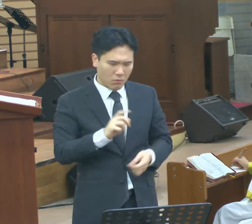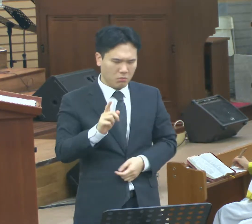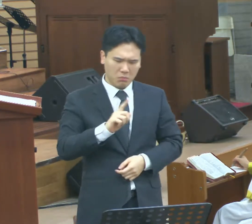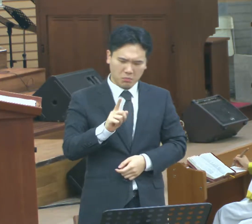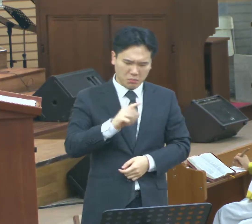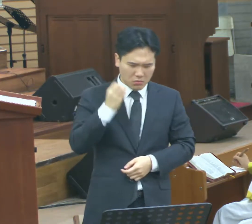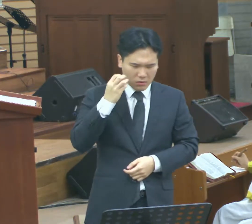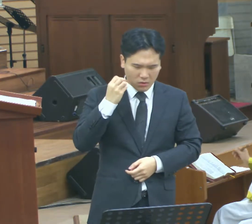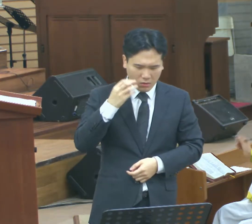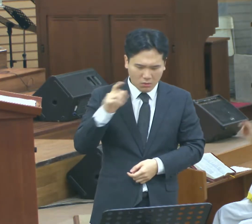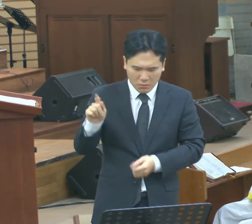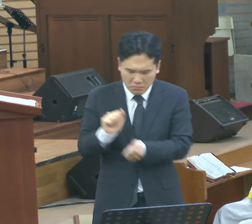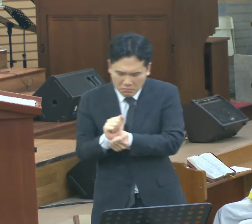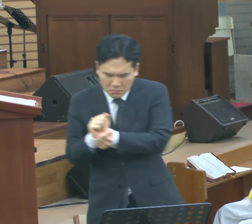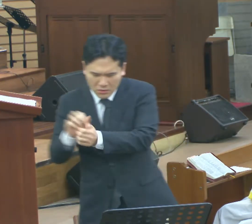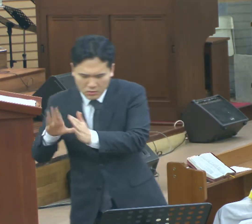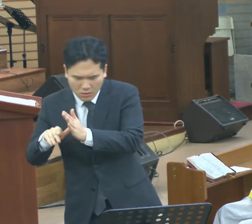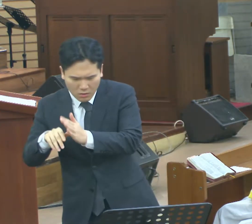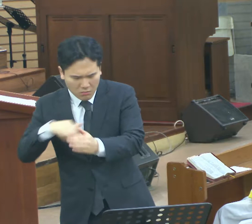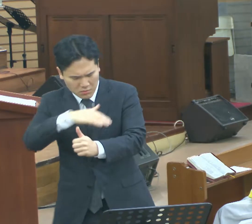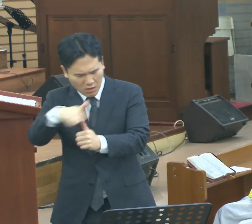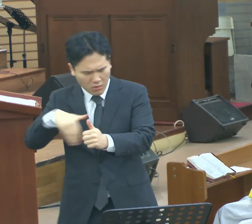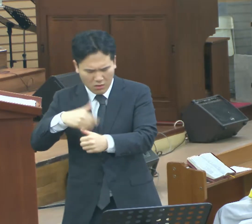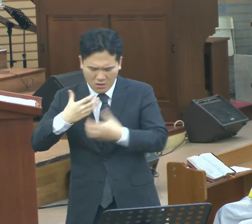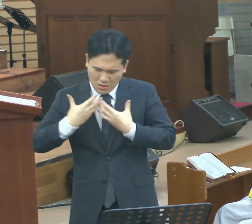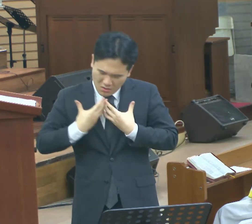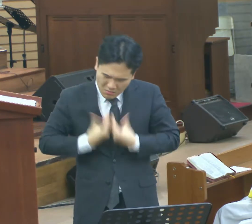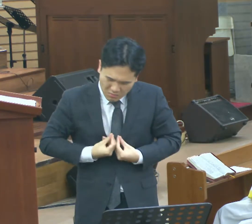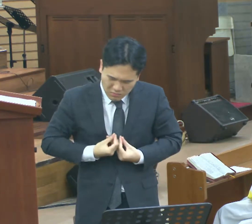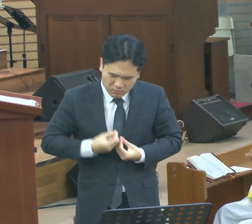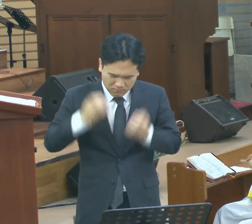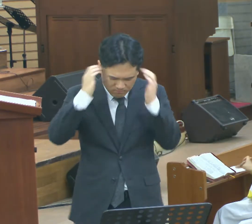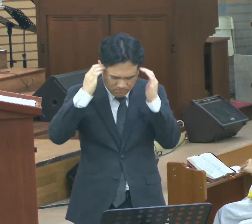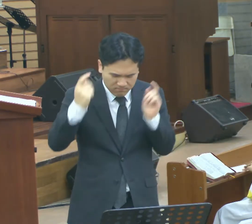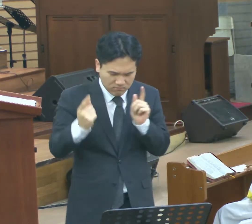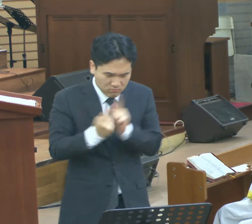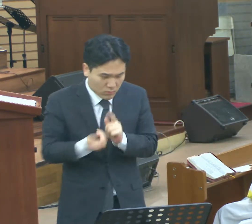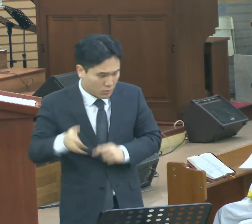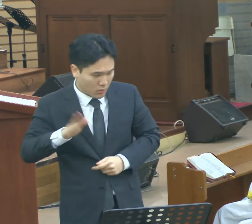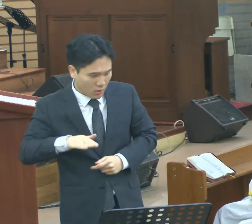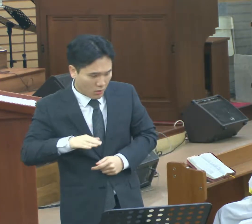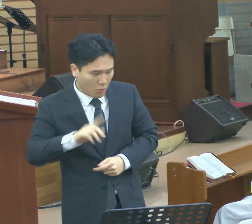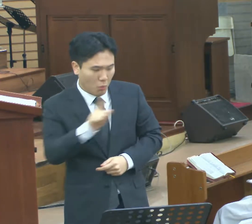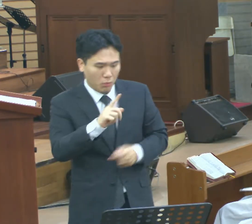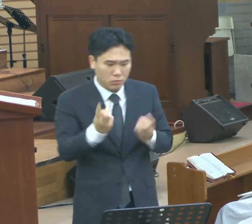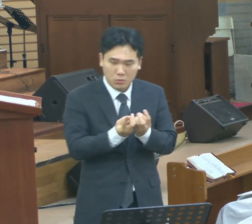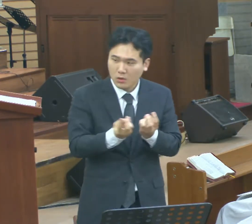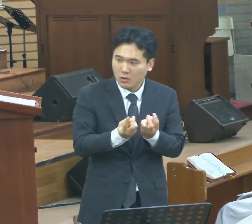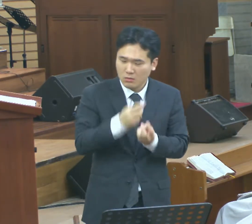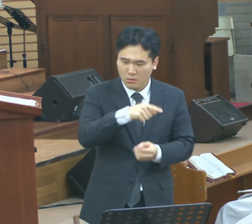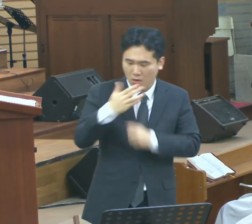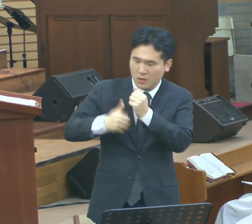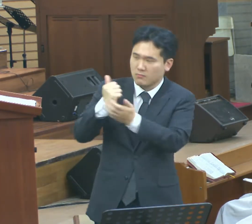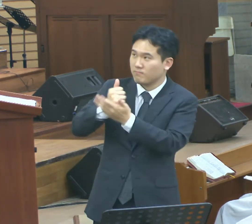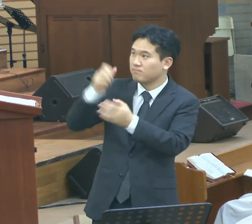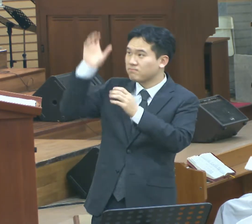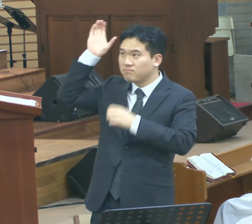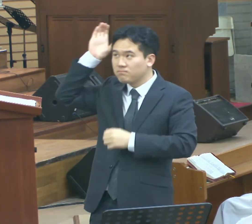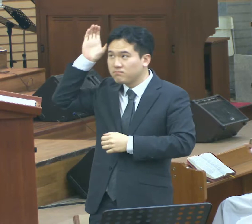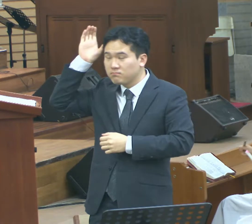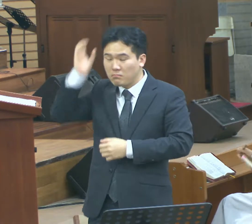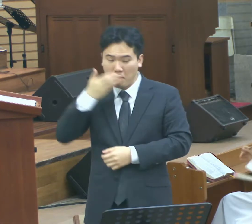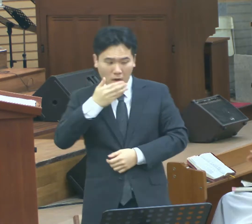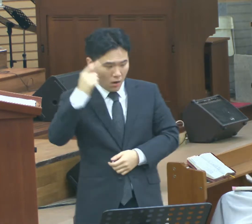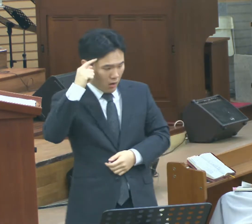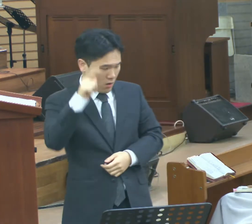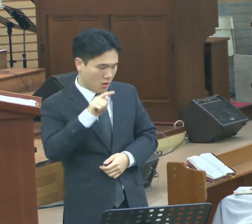잡혀가가지고 뭐 그렇게 풍부하고 뭐가 그렇게 높지? 하나님을 그런 하나님을 어떻게 경험하지? 어떻게 이 사람이 이렇게 간절하지? 이제 그런